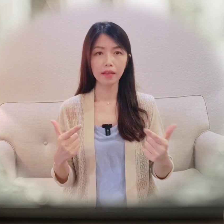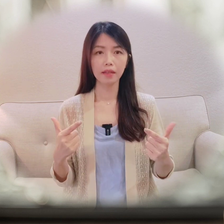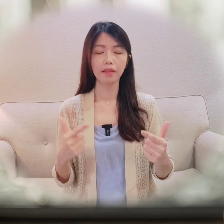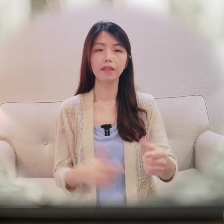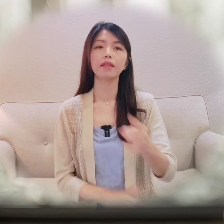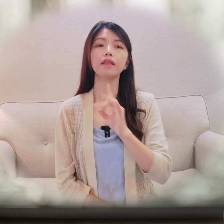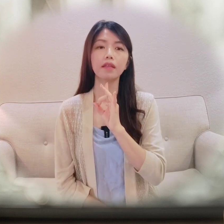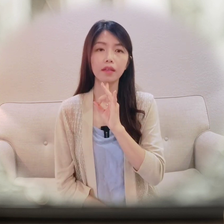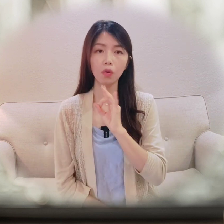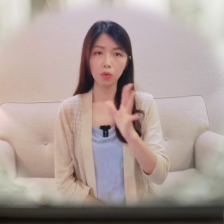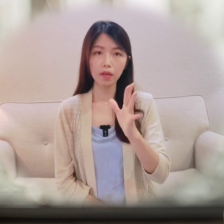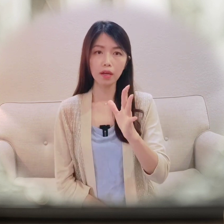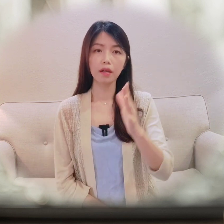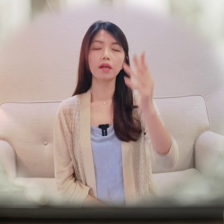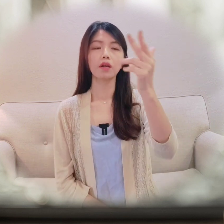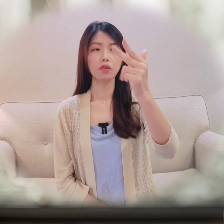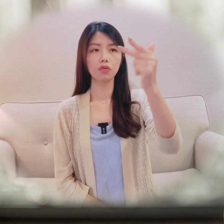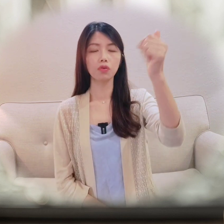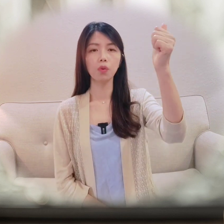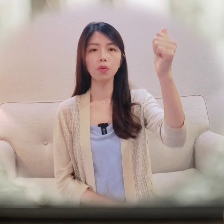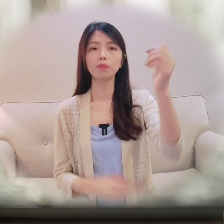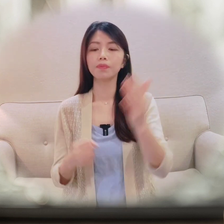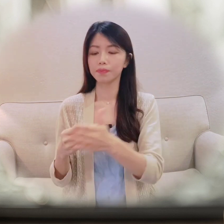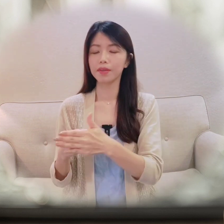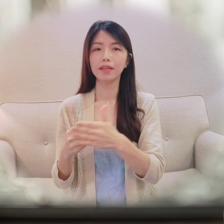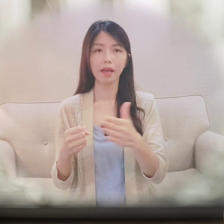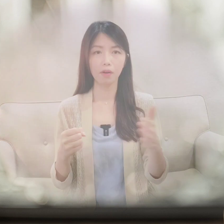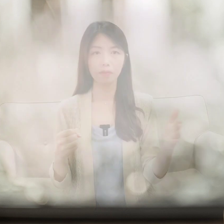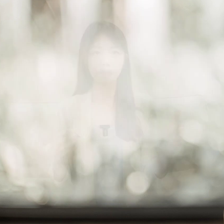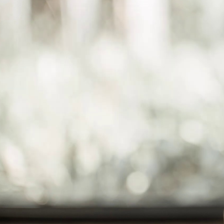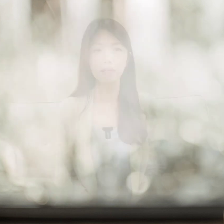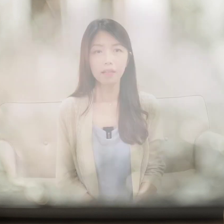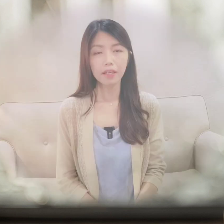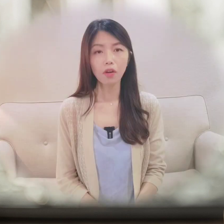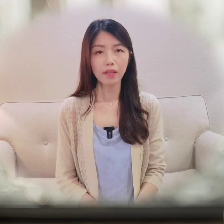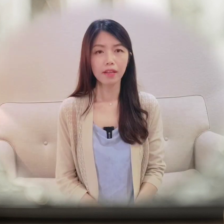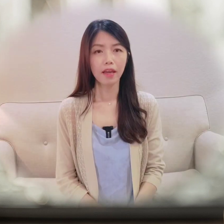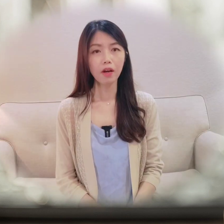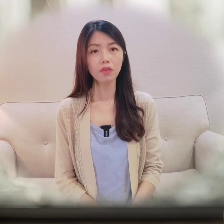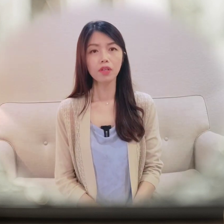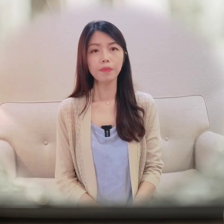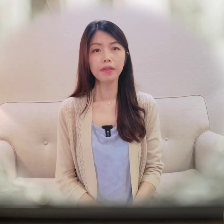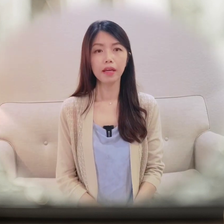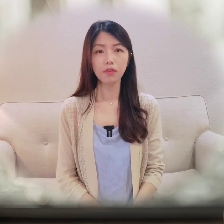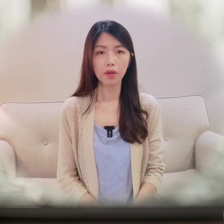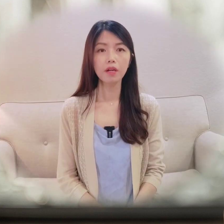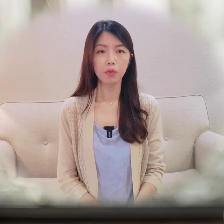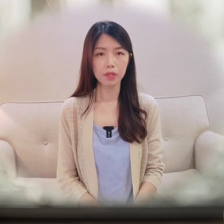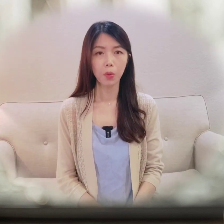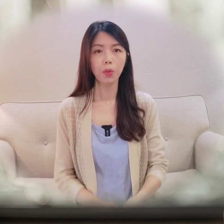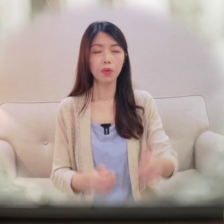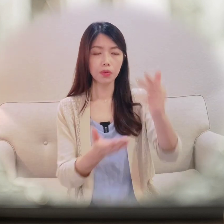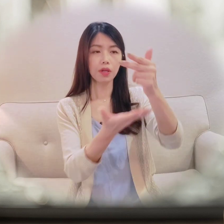아닌 오직 주로 인하여. 2절 해드릴게요. 주님은 나의